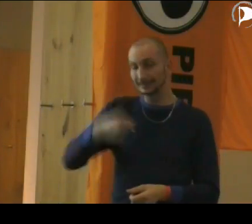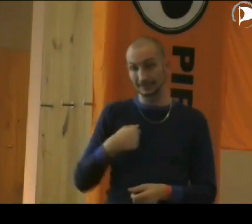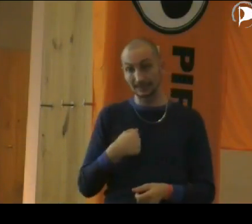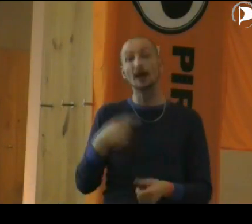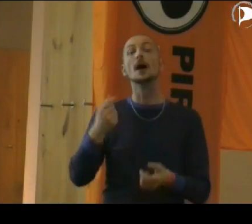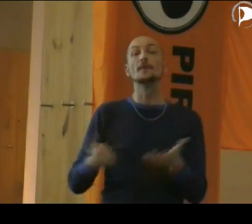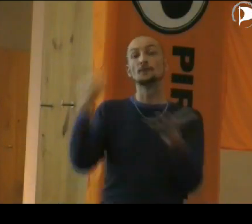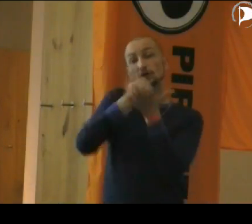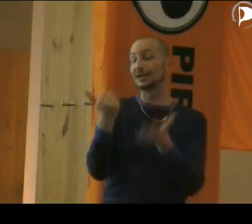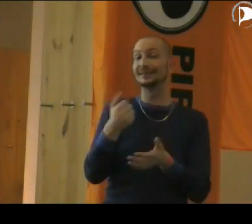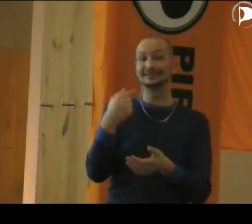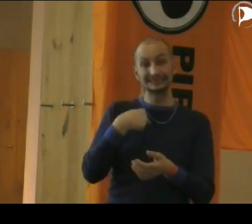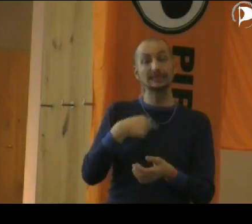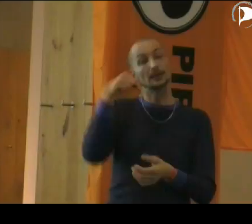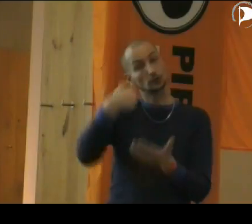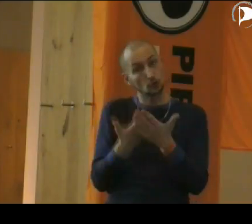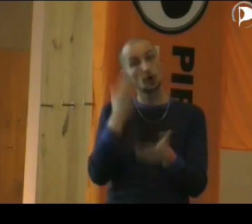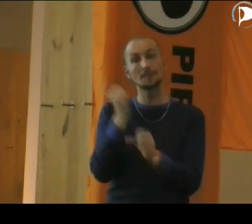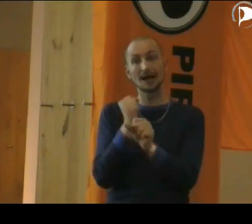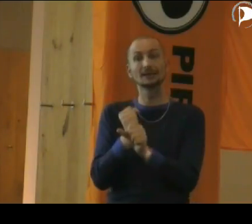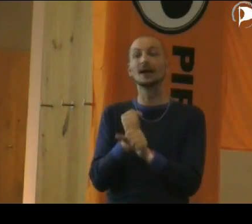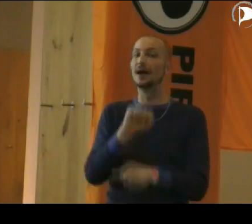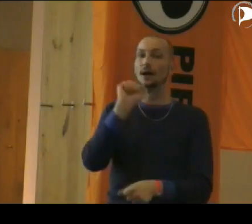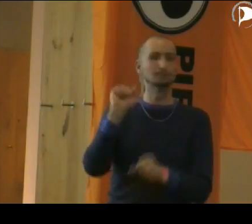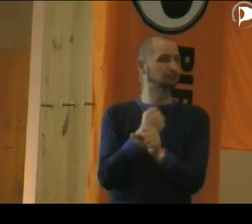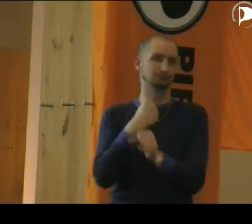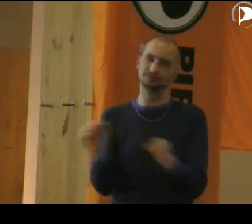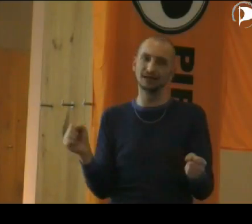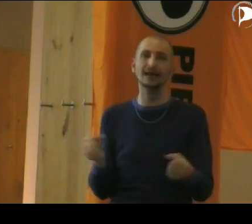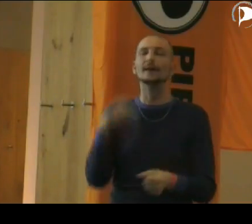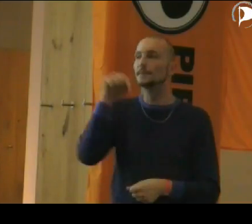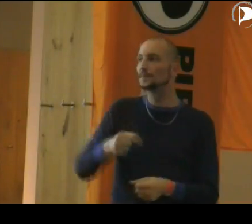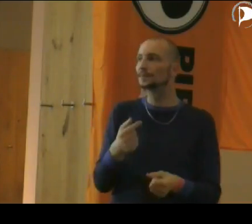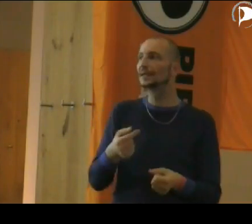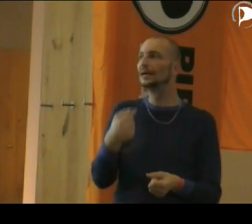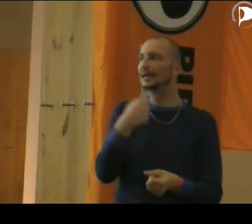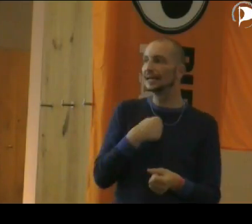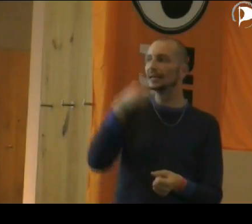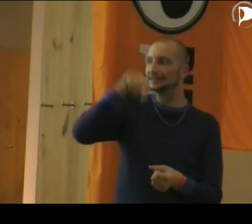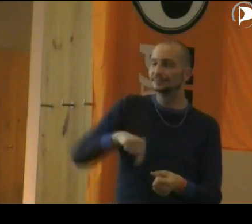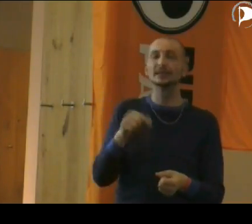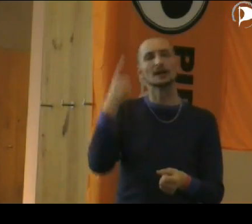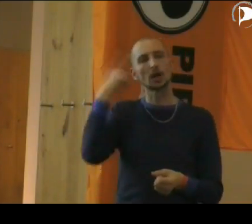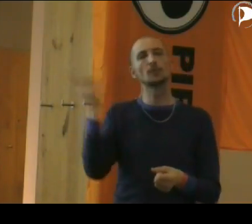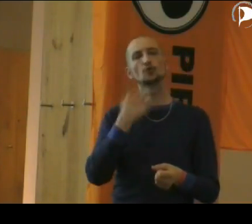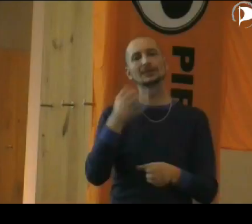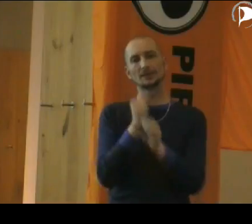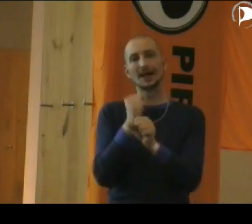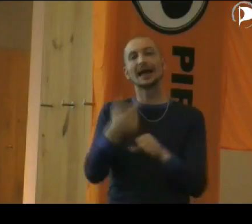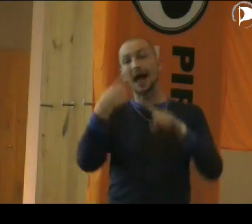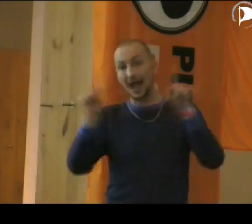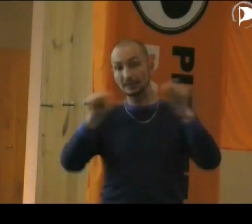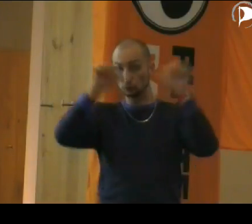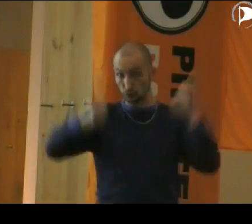wenn die gliederung da sich diese villa post unser gegen diese will aber ich kann mich da habe ich mir ganz gut getan der antriebsmotoren